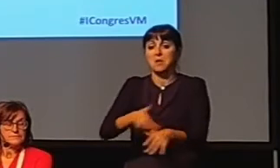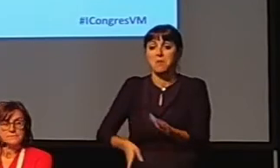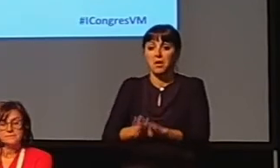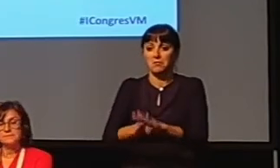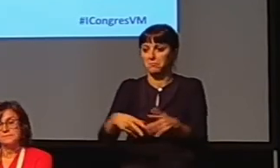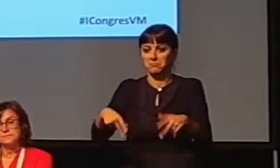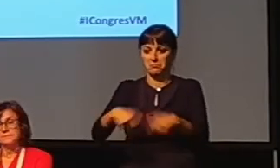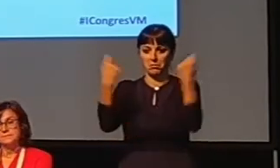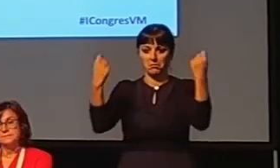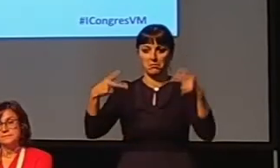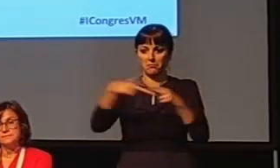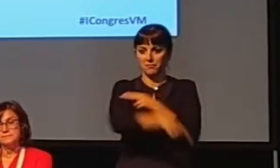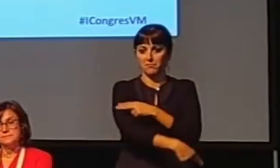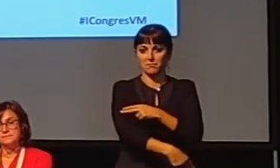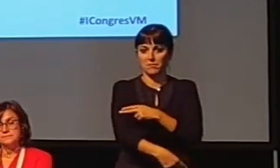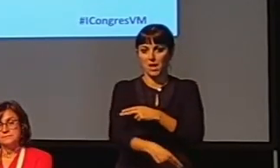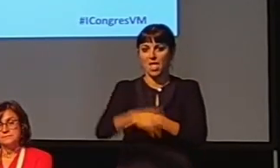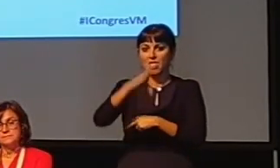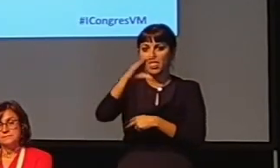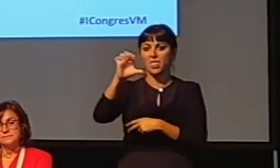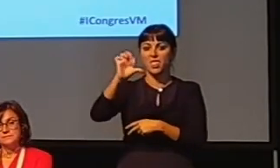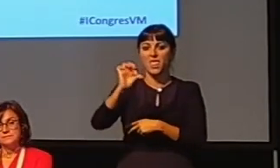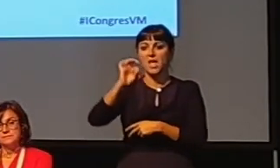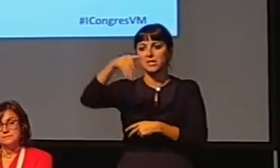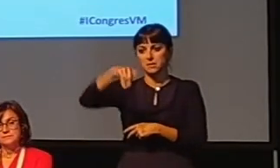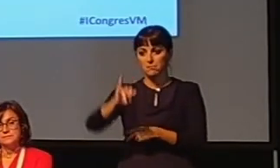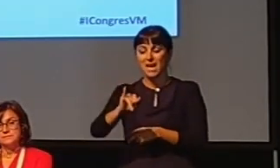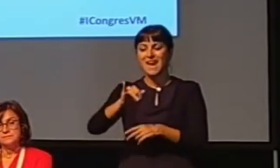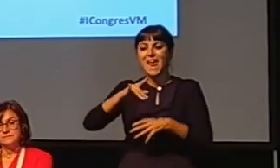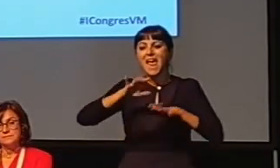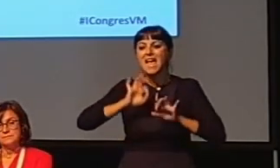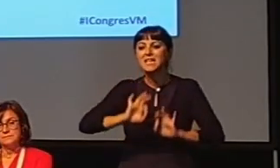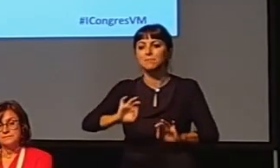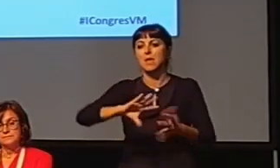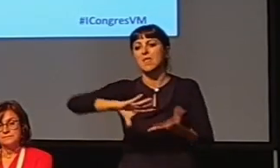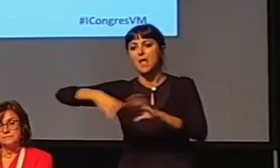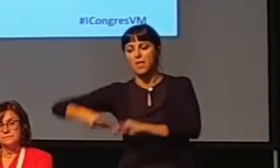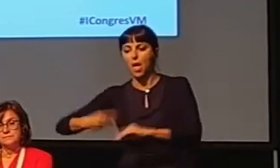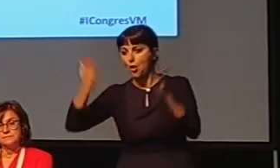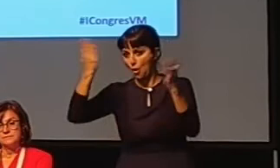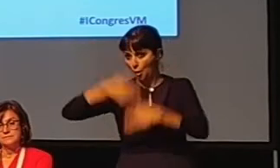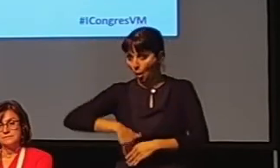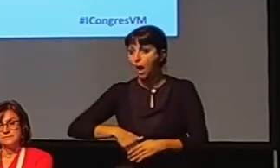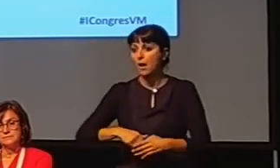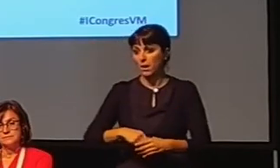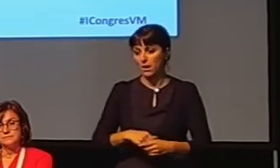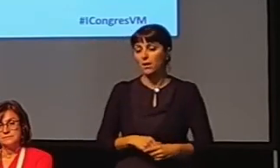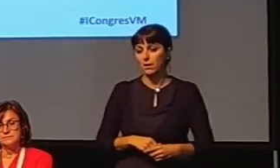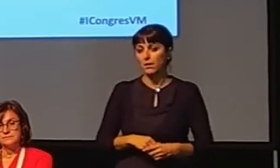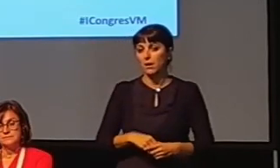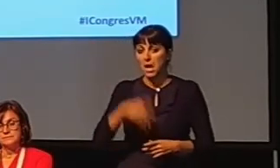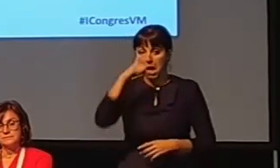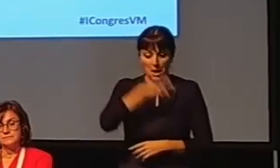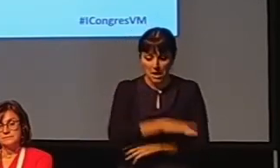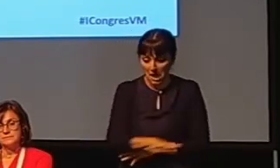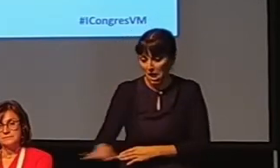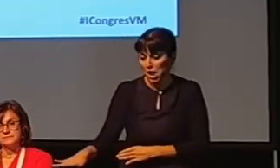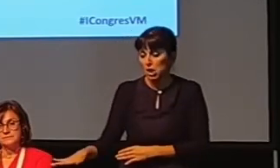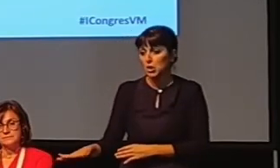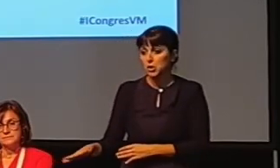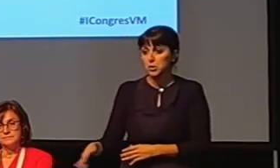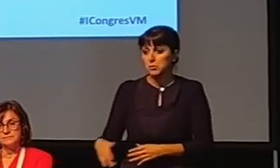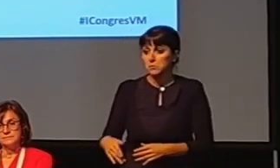O sea, el CESMIG no está especializado en este tipo de niños. Por desgracia,